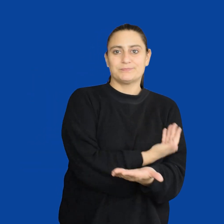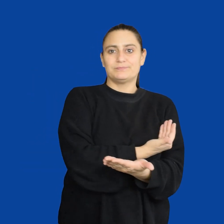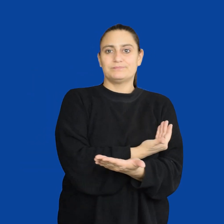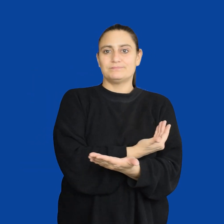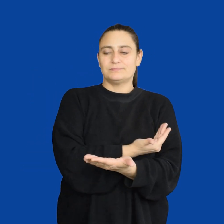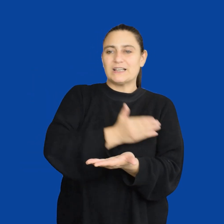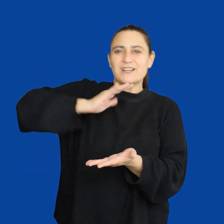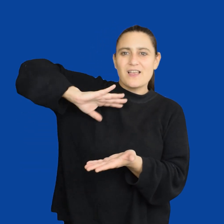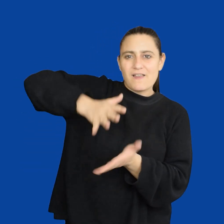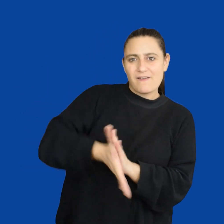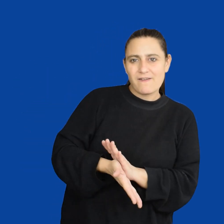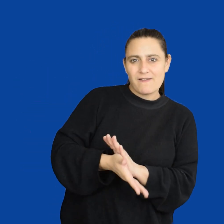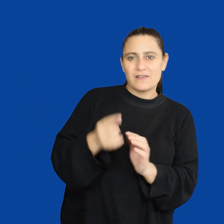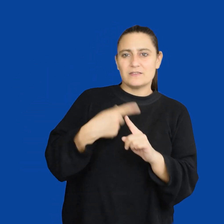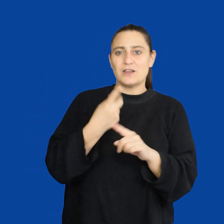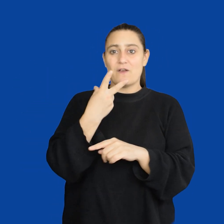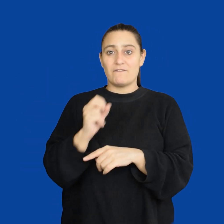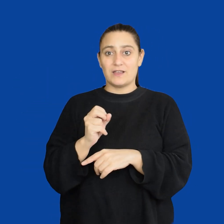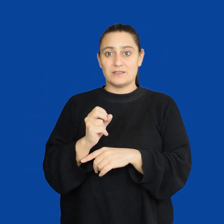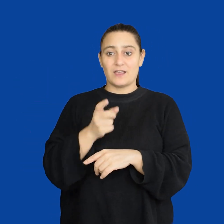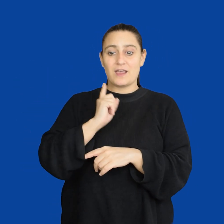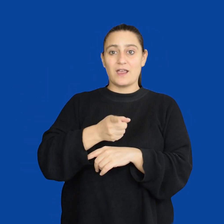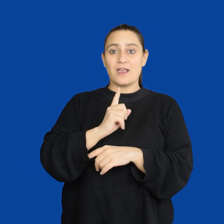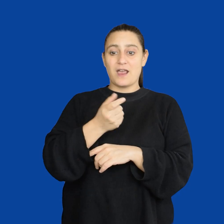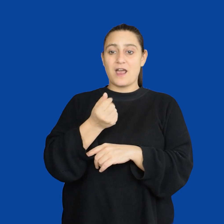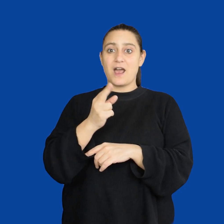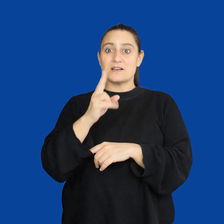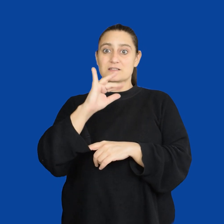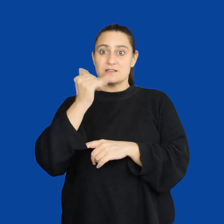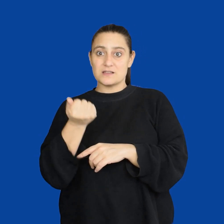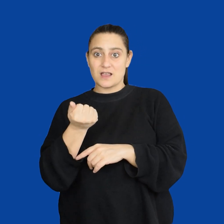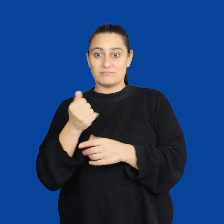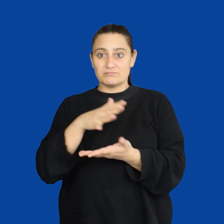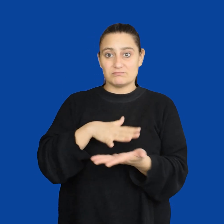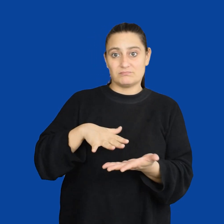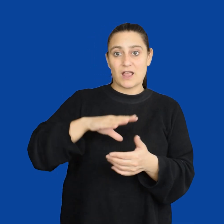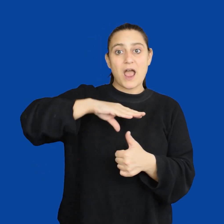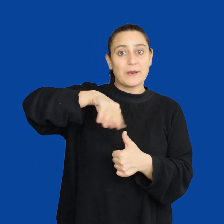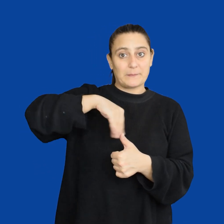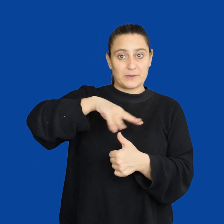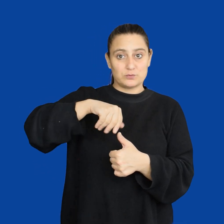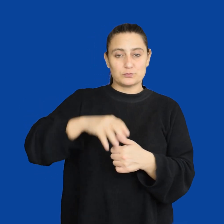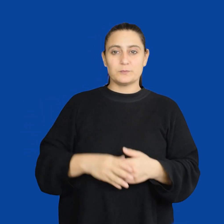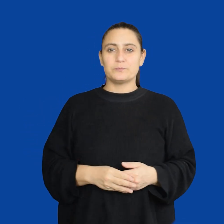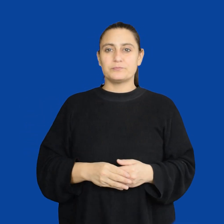Deshumanización como antesala a los genocidios en el siglo XX, el caso armenio. María